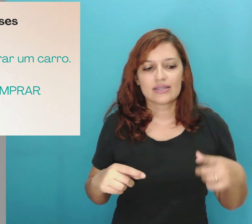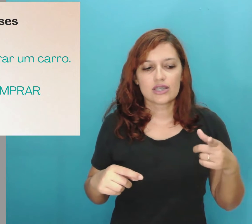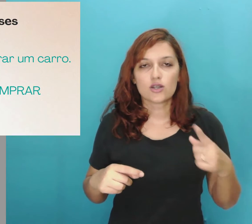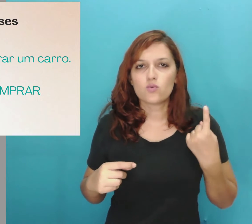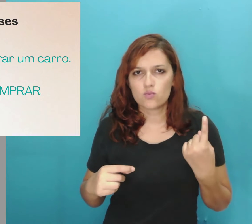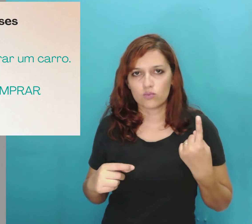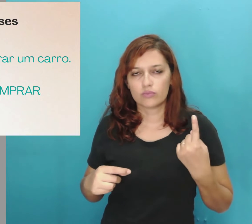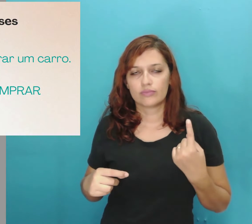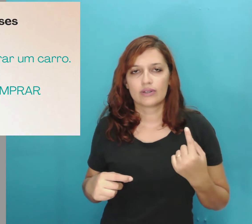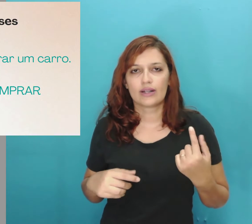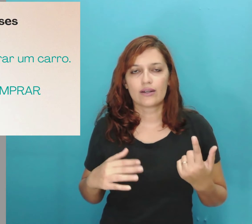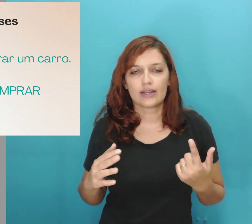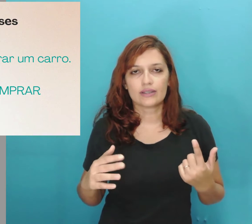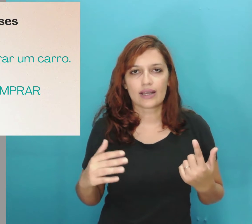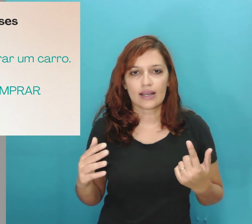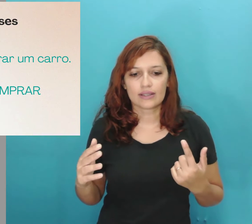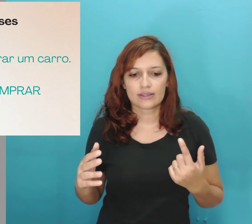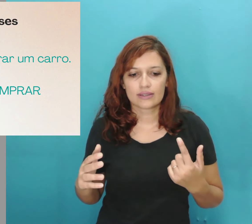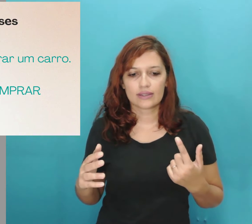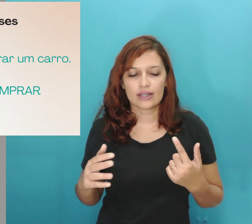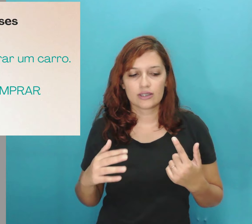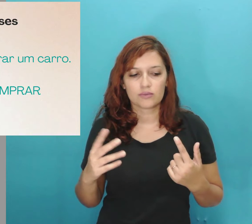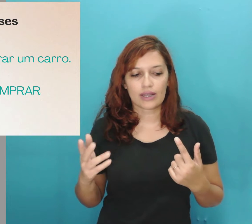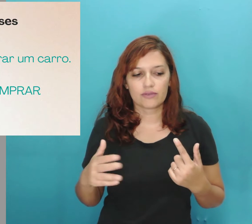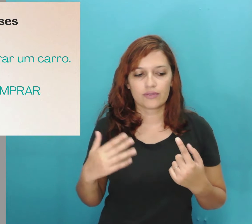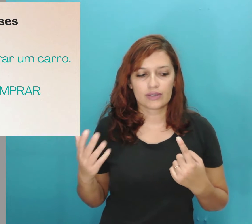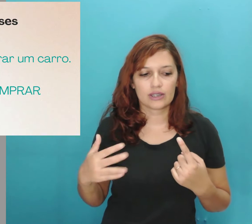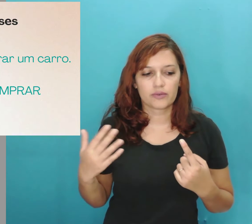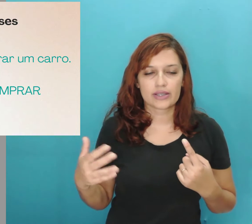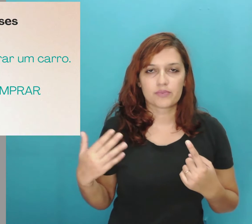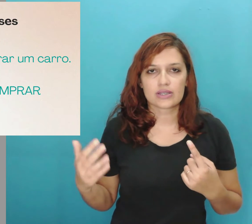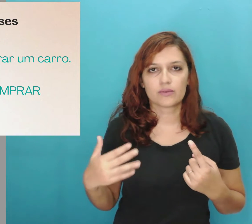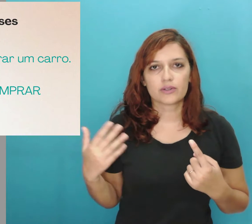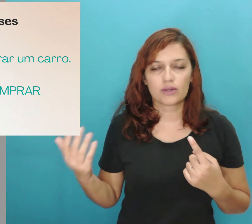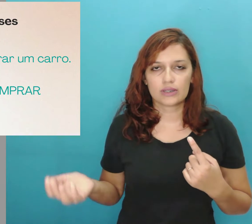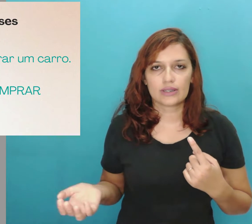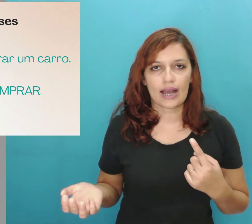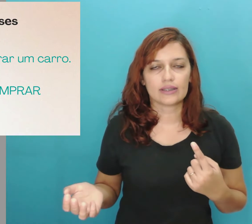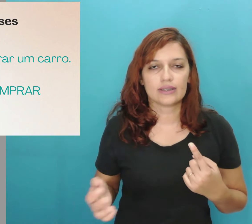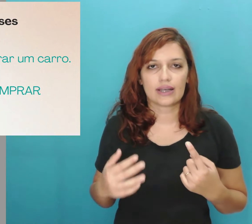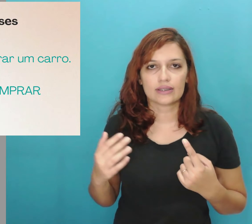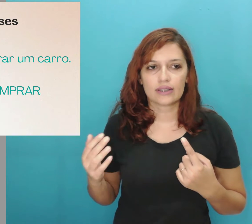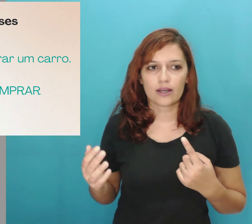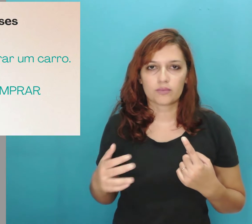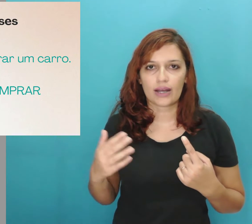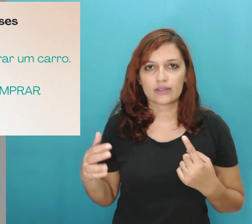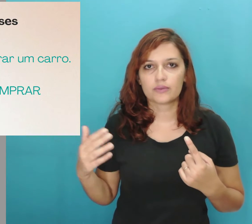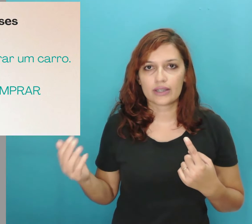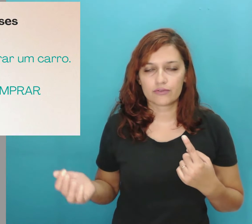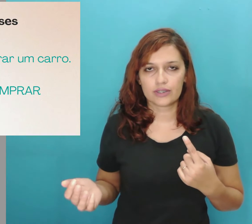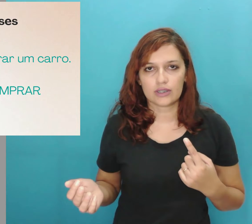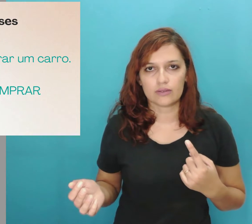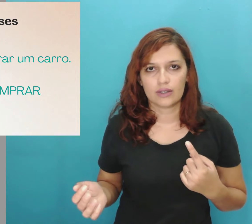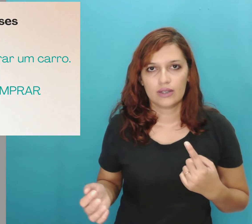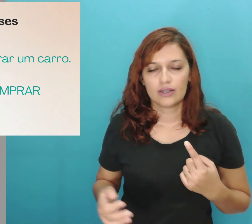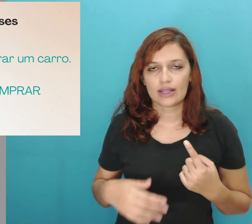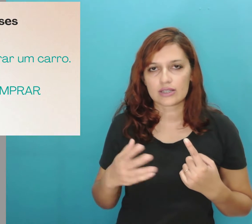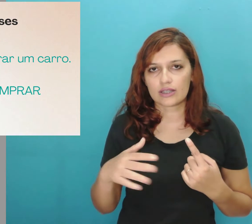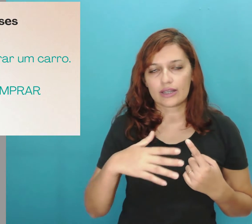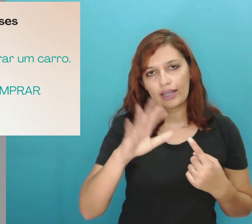Esse claro que ele não está dando a expressão de quantidade, é um artigo indefinido. Está dizendo que quer